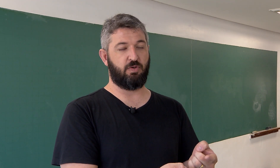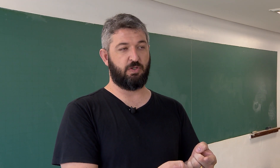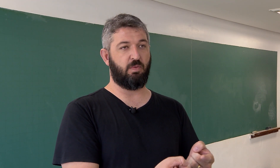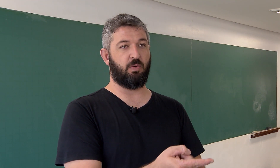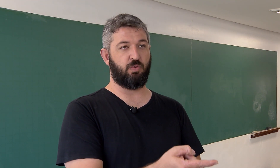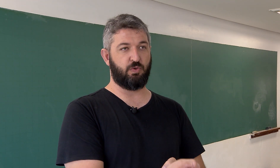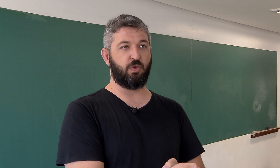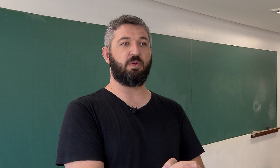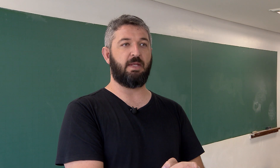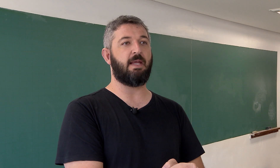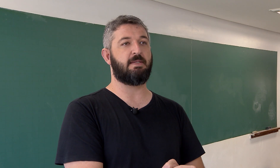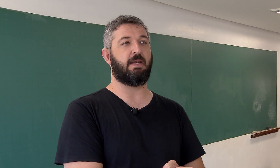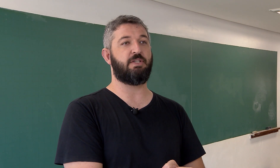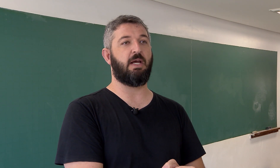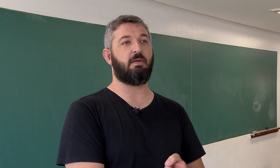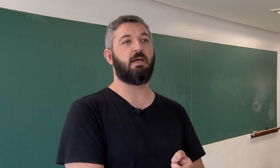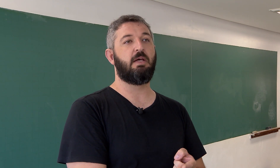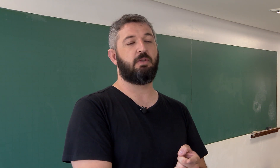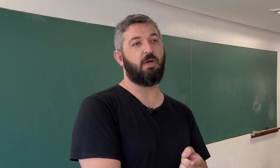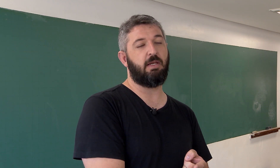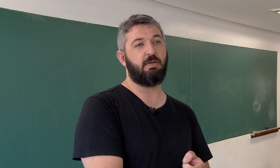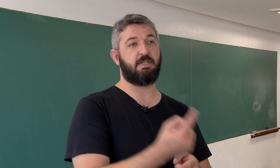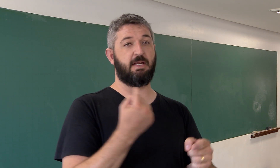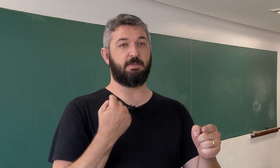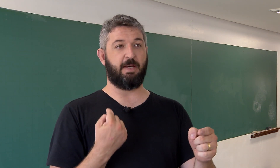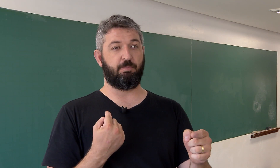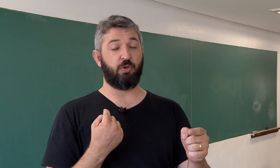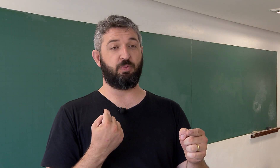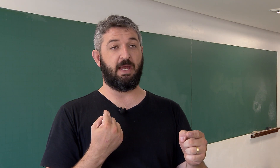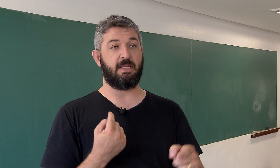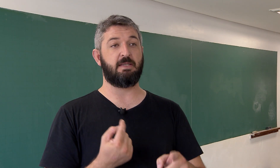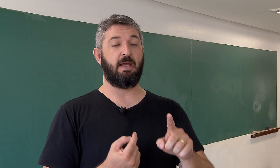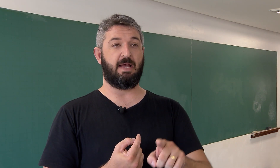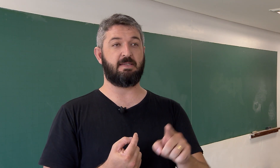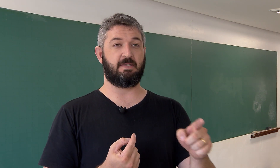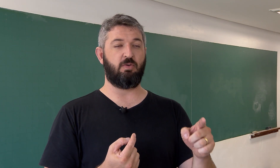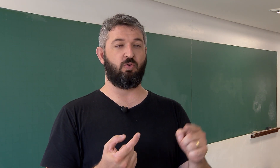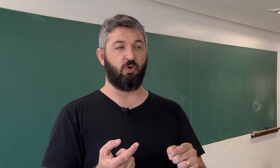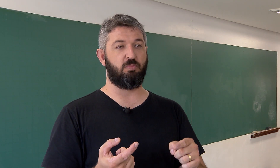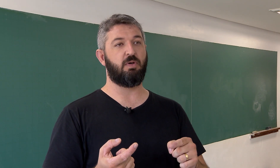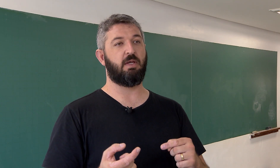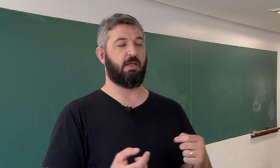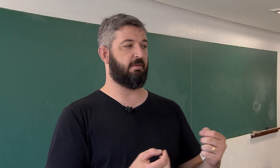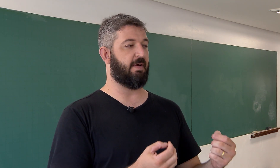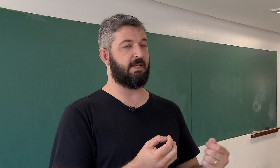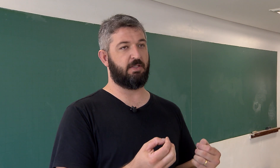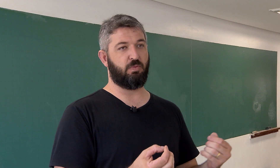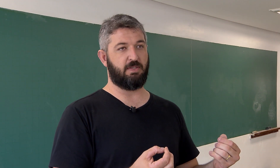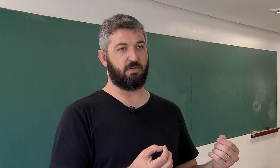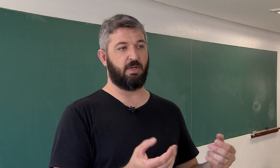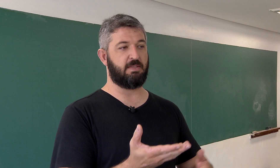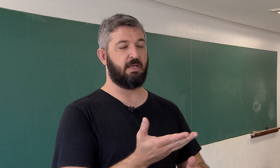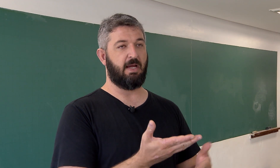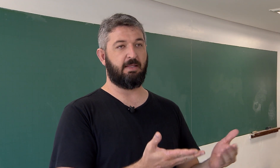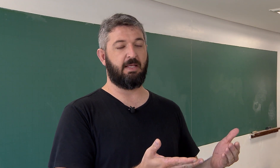que o aluno surdo tem em sala de aula, da língua de sinais para o português, assim como, em várias situações, a